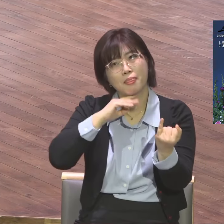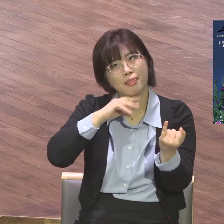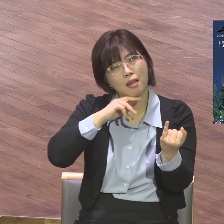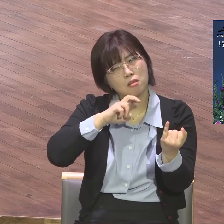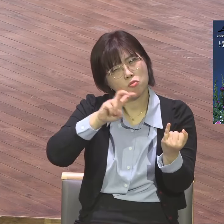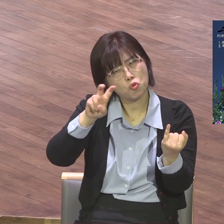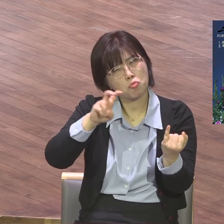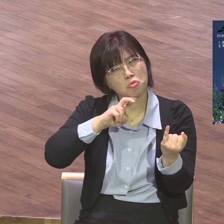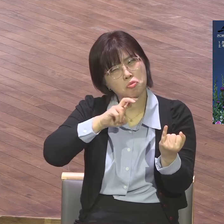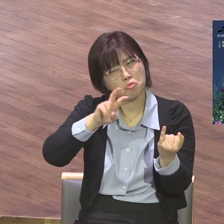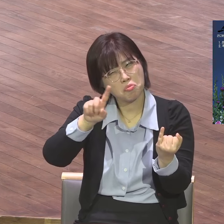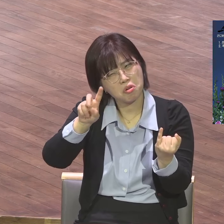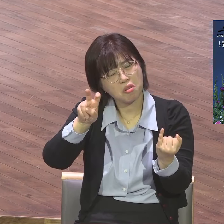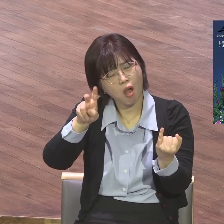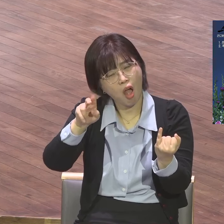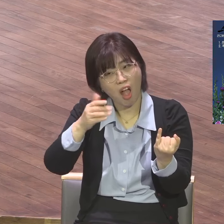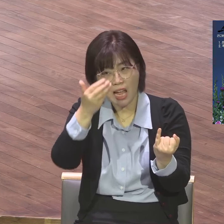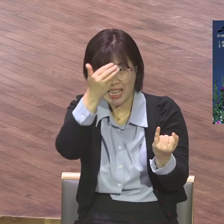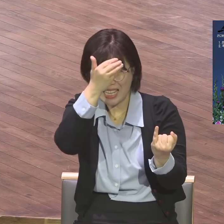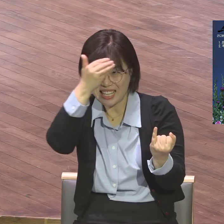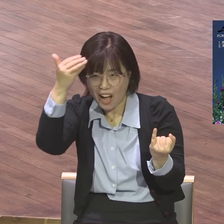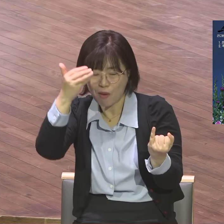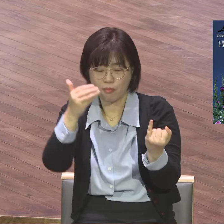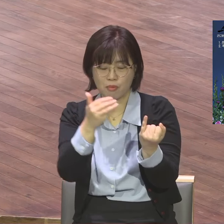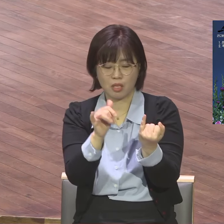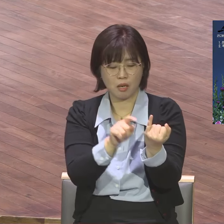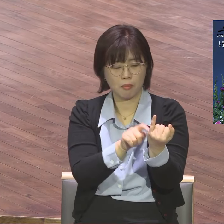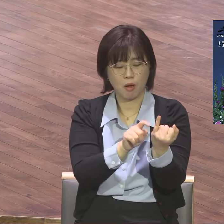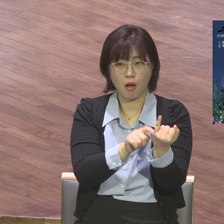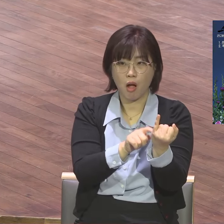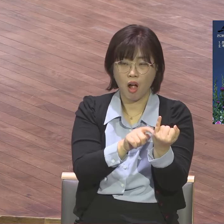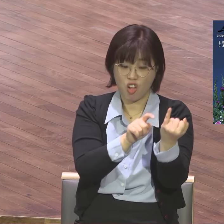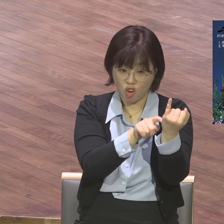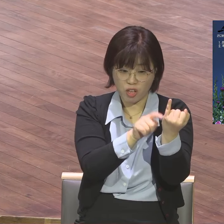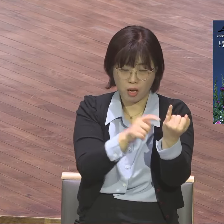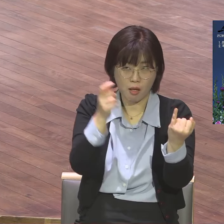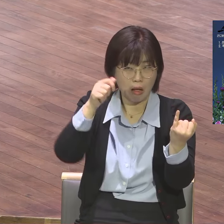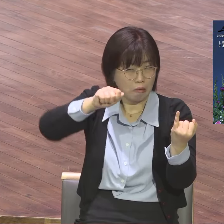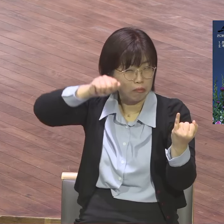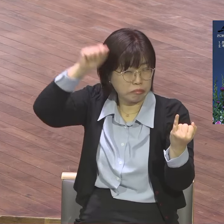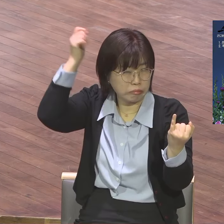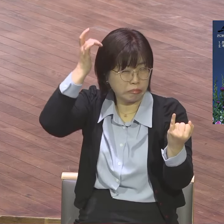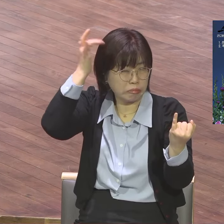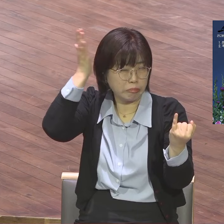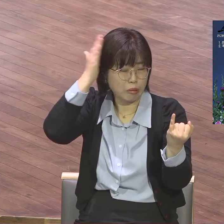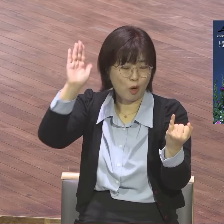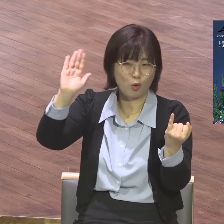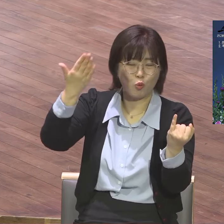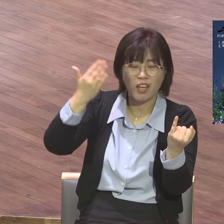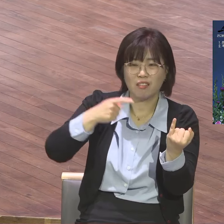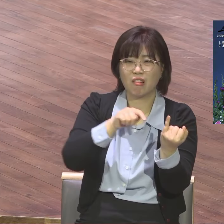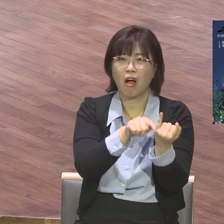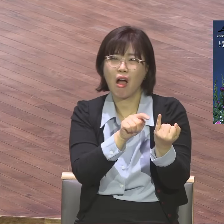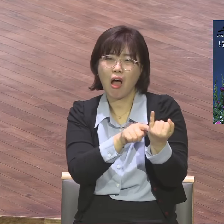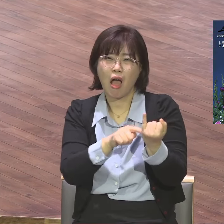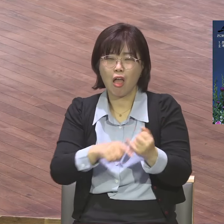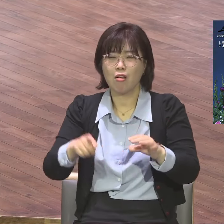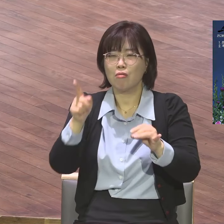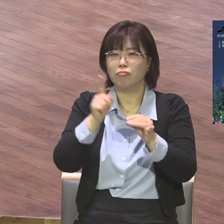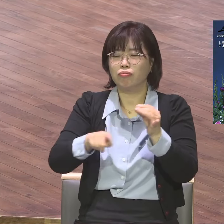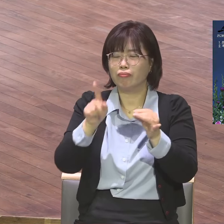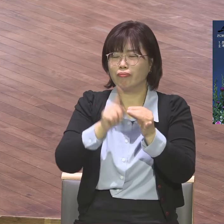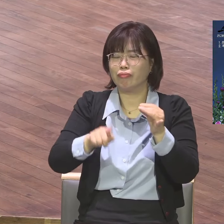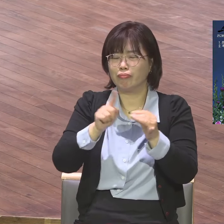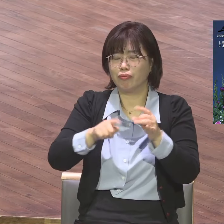부처 온 날이니까 그런 영상을 방송에 보여주지요. 야, 정말 전부 전도